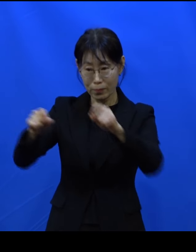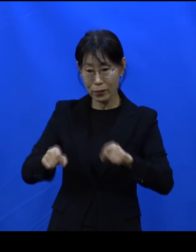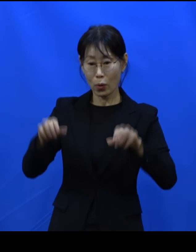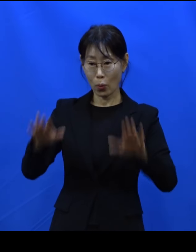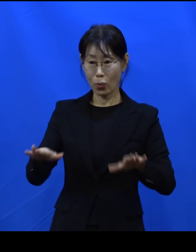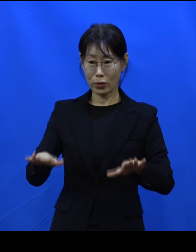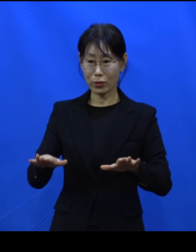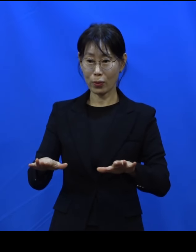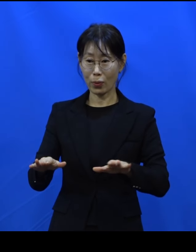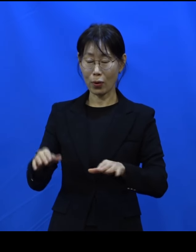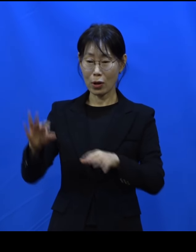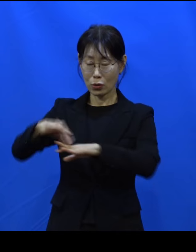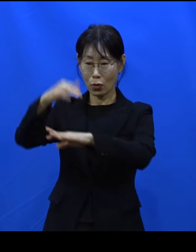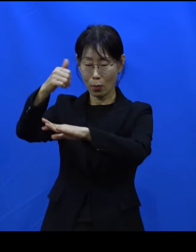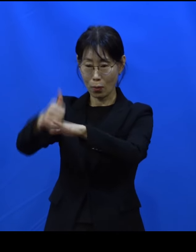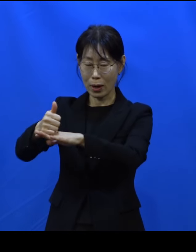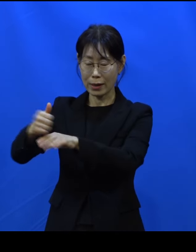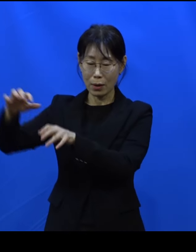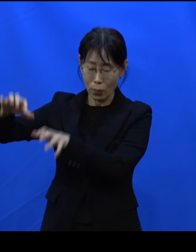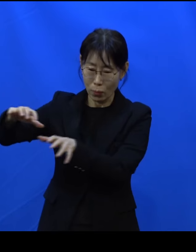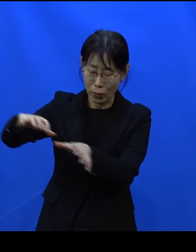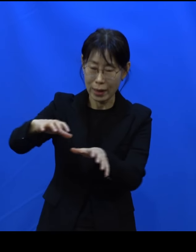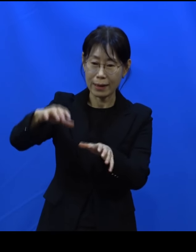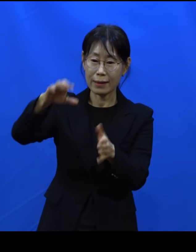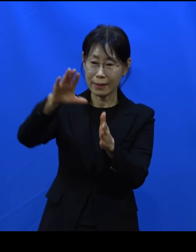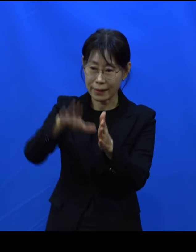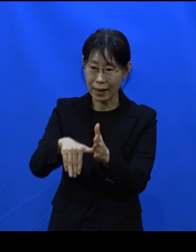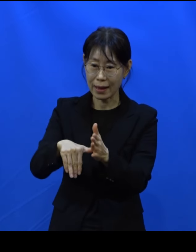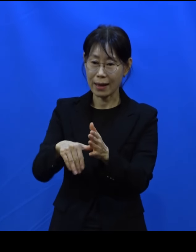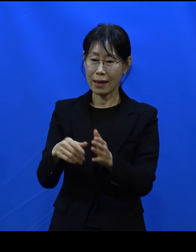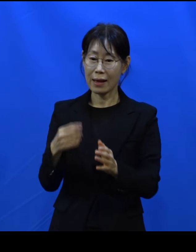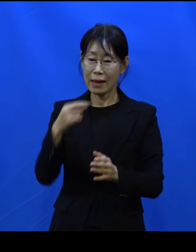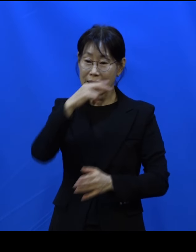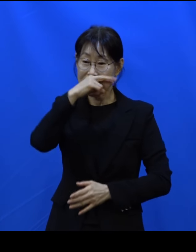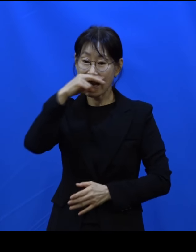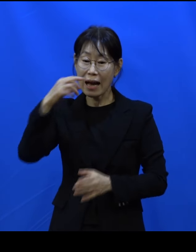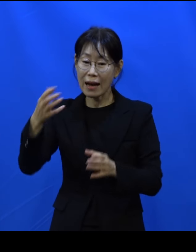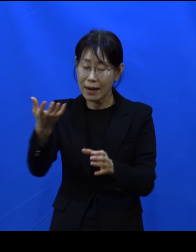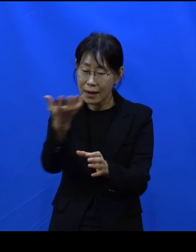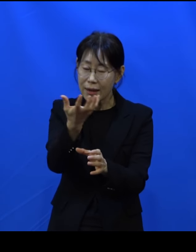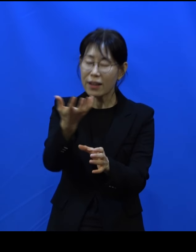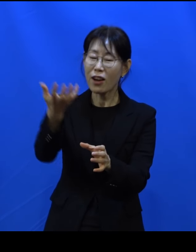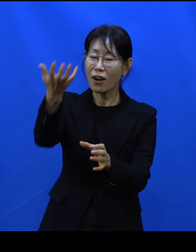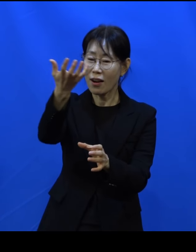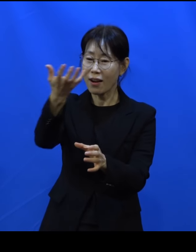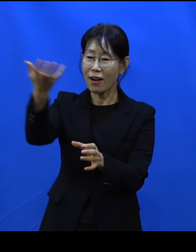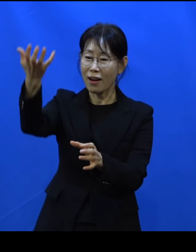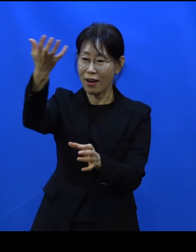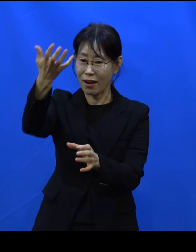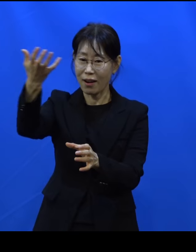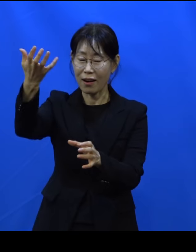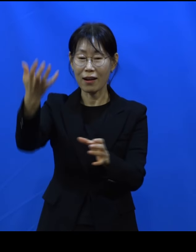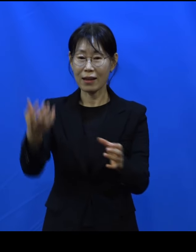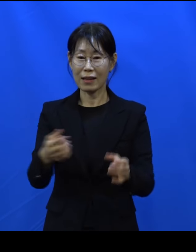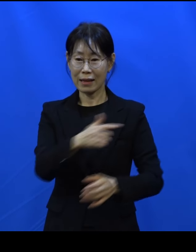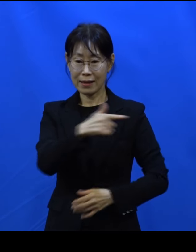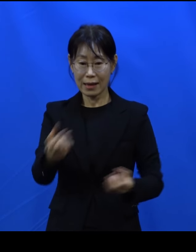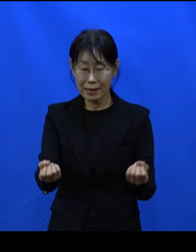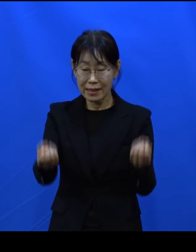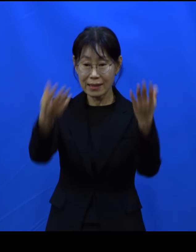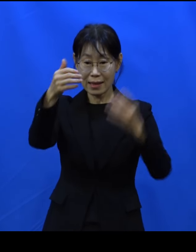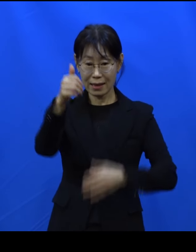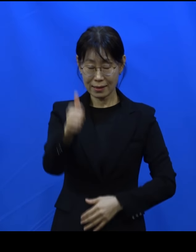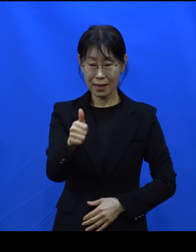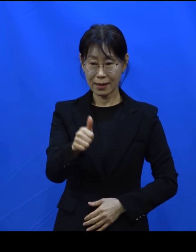성전에는 항상 향을 피웠어요. 이 향을 사르는 금 제단이 있었습니다. 대제사장이 매일